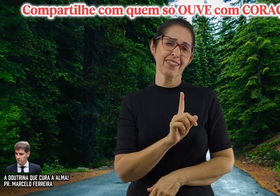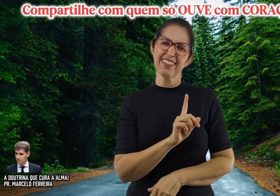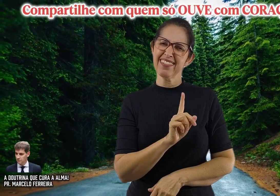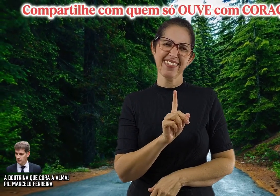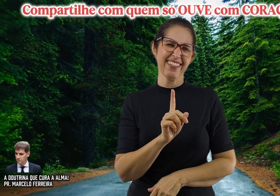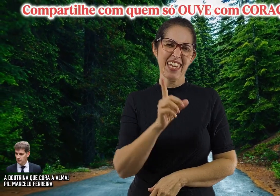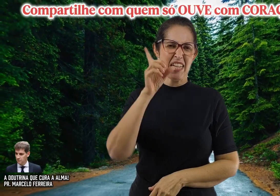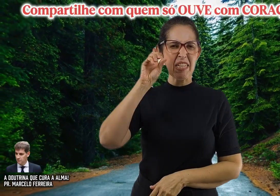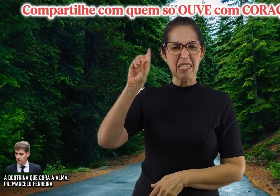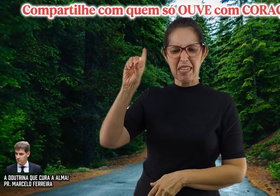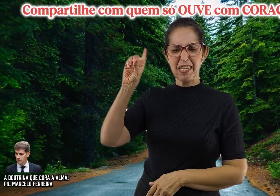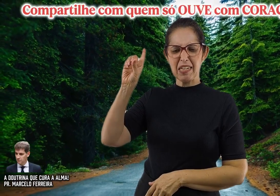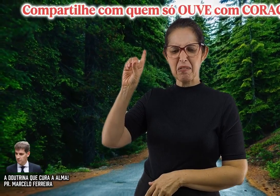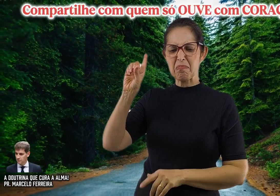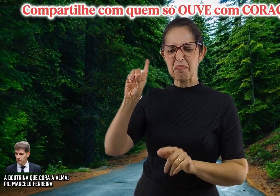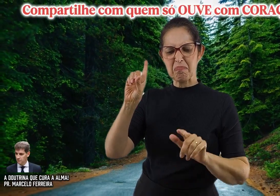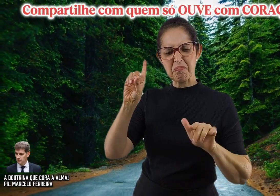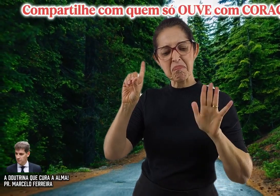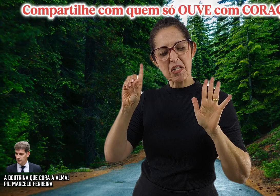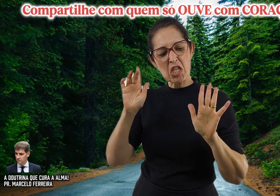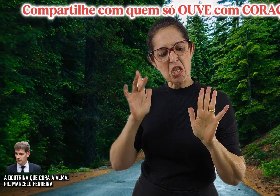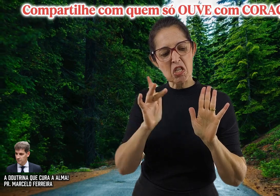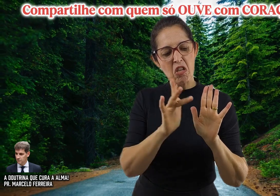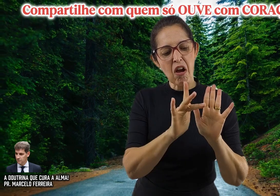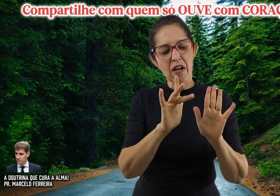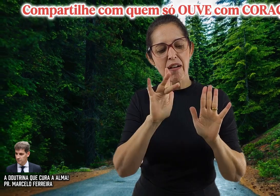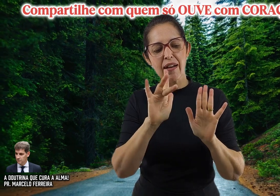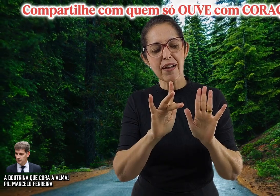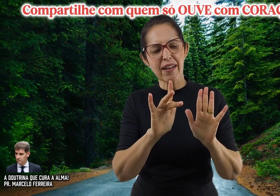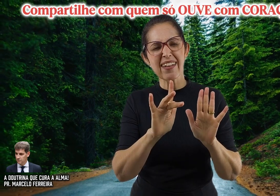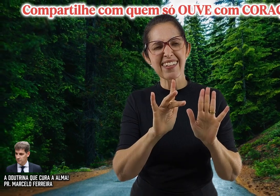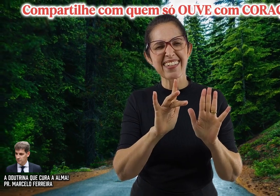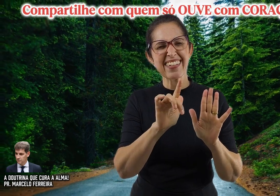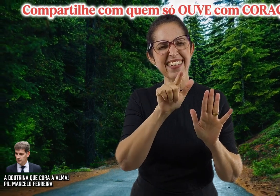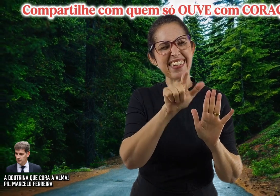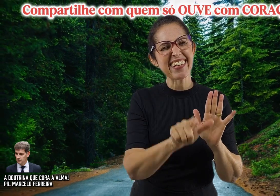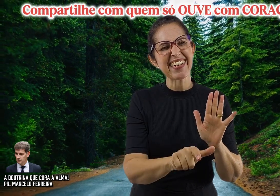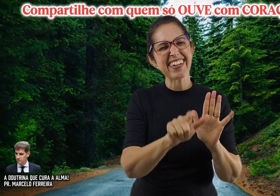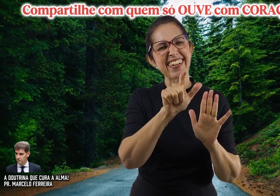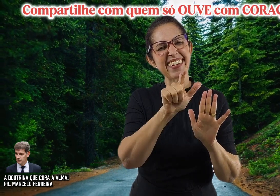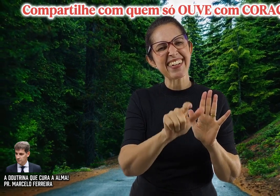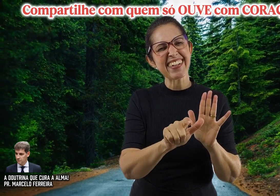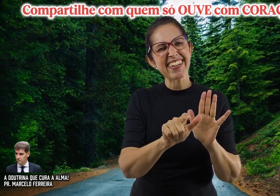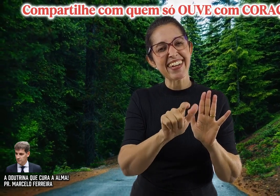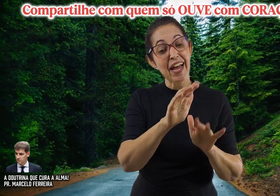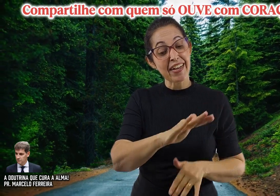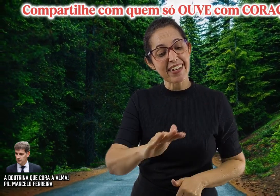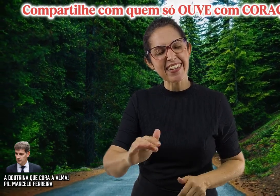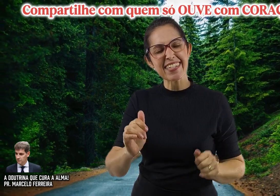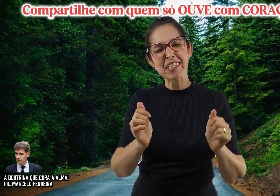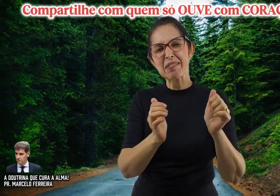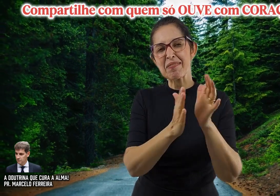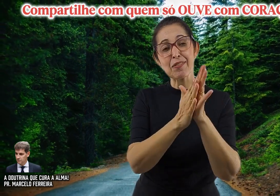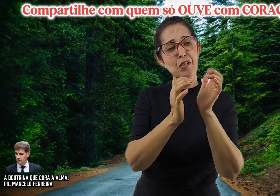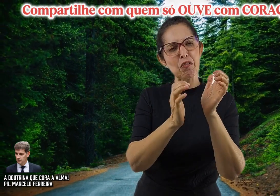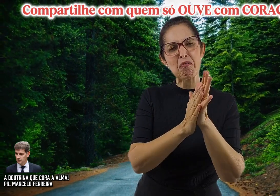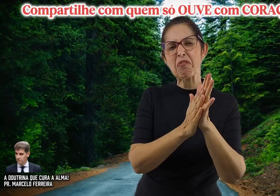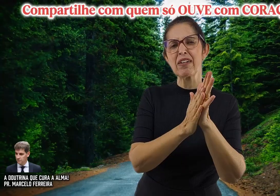muitas. Deus cura a criança glorificando. Deus cura no louvor da igreja. O Senhor